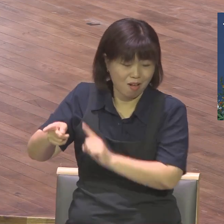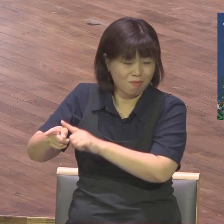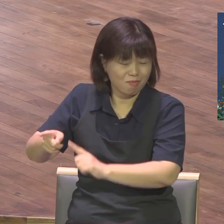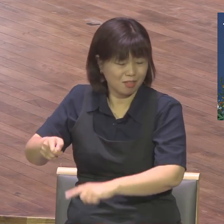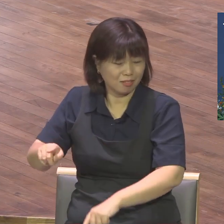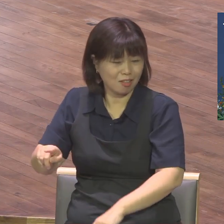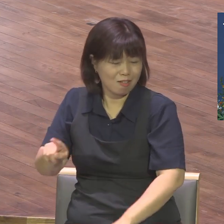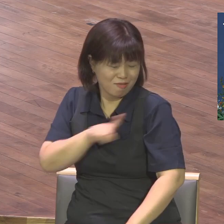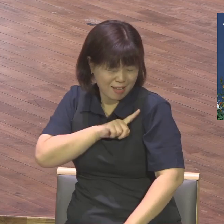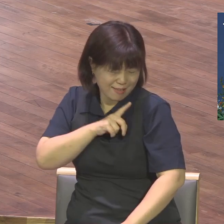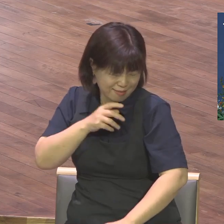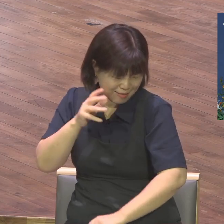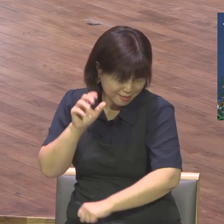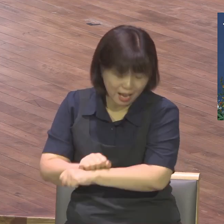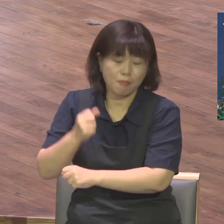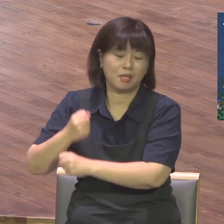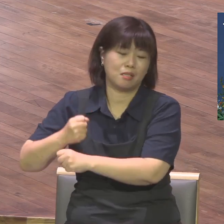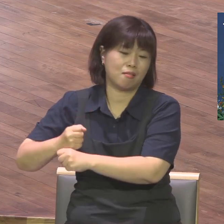왜 된 줄 아세요?